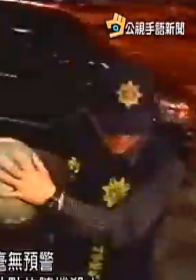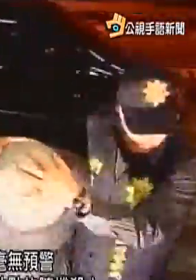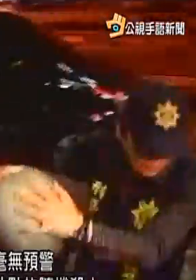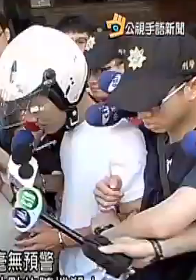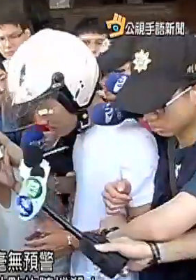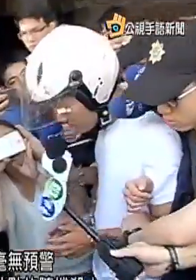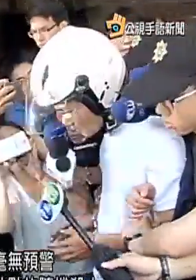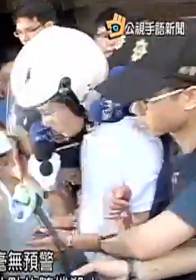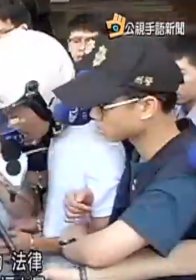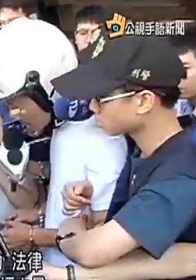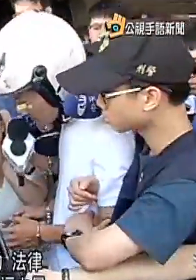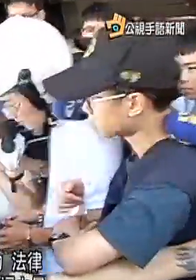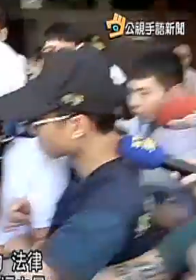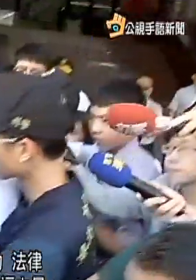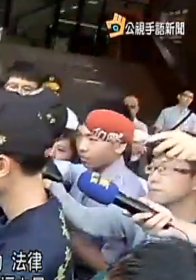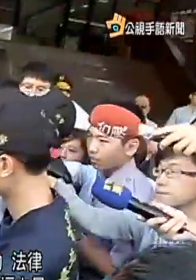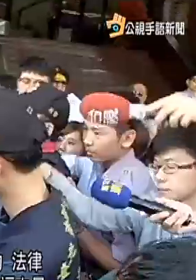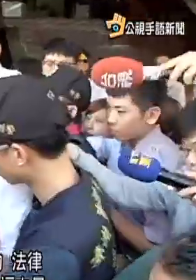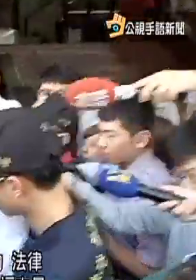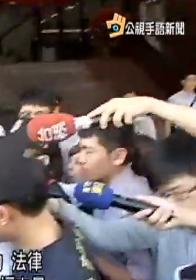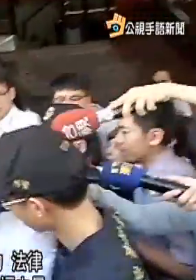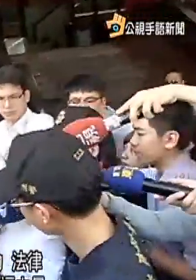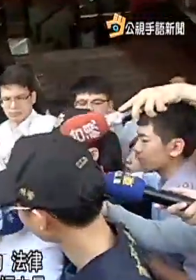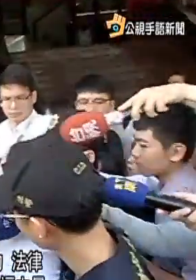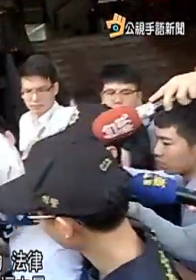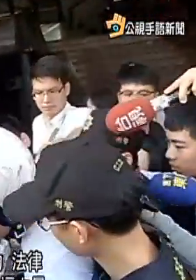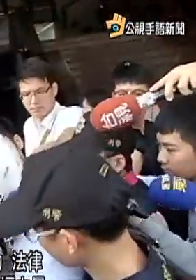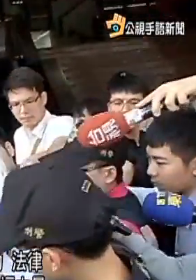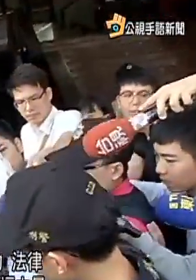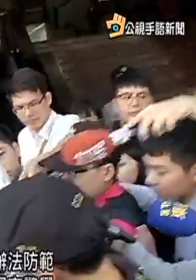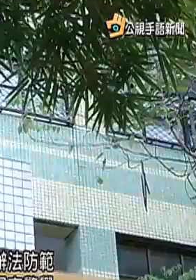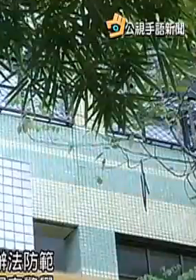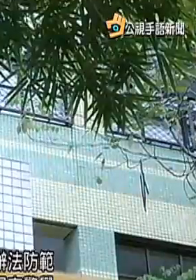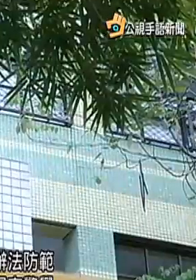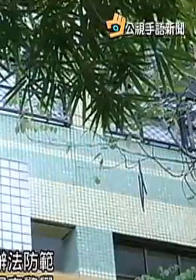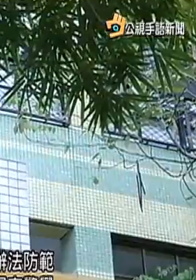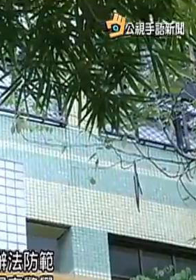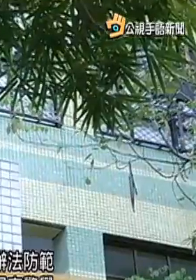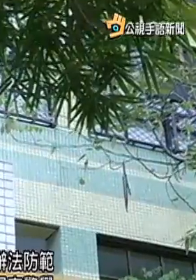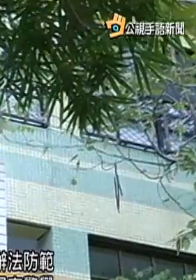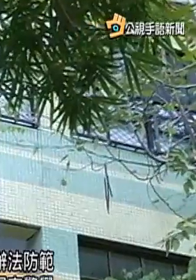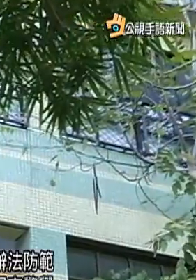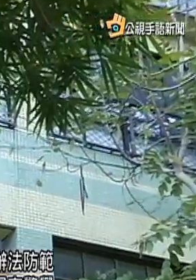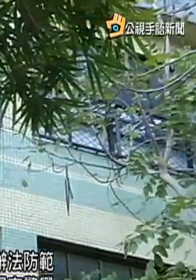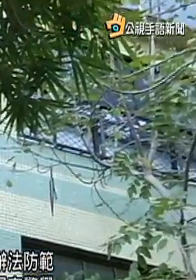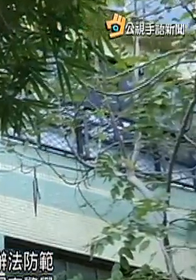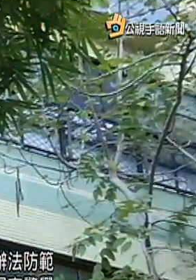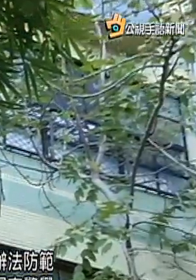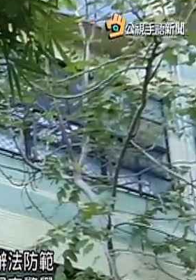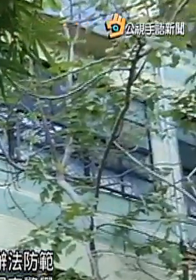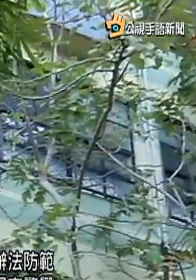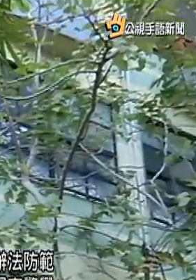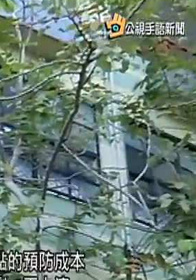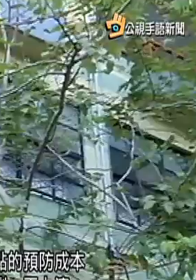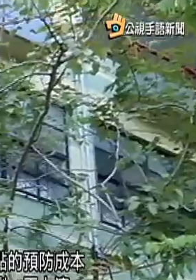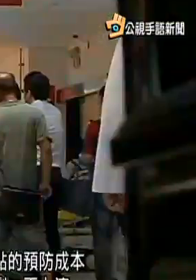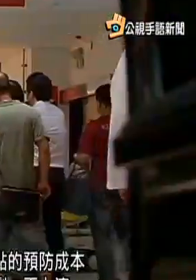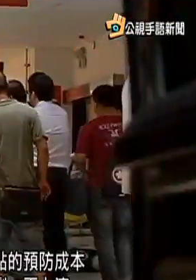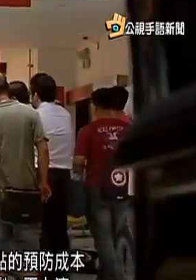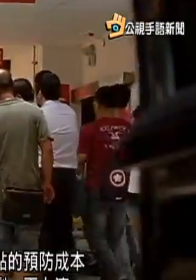机杀人，不止警力、法律、医疗和社福力量要共同想办法防范，民众也要提高警觉，唯有付出多一点的预防